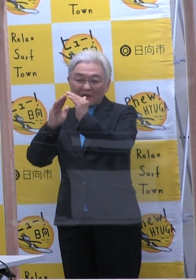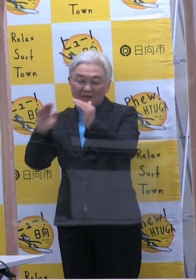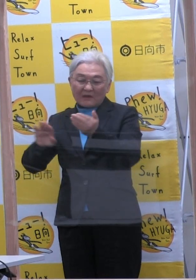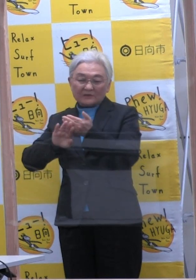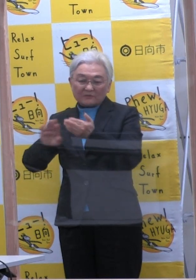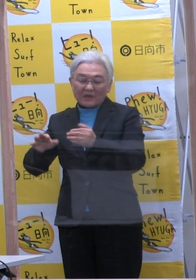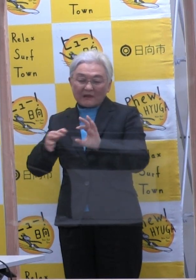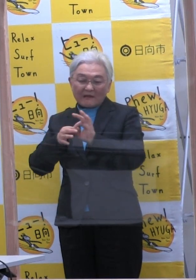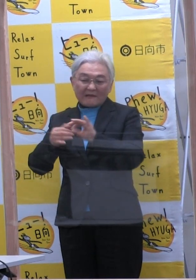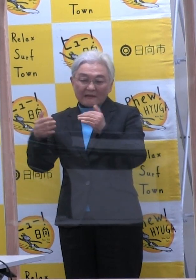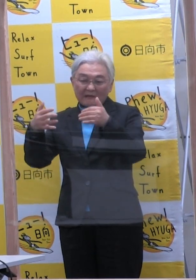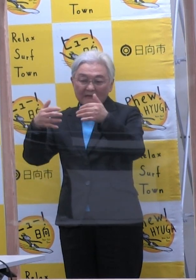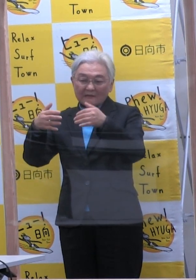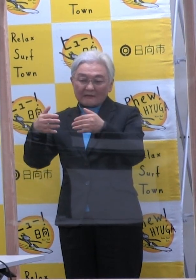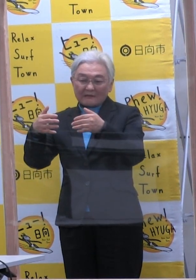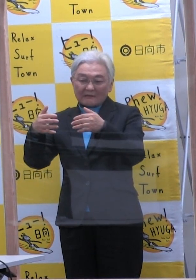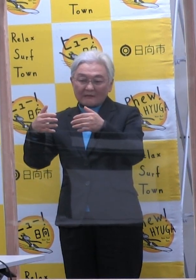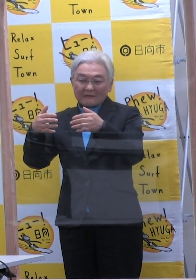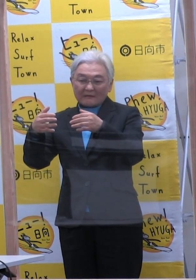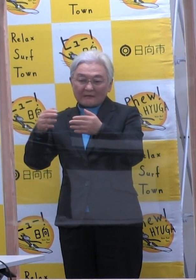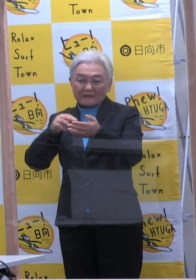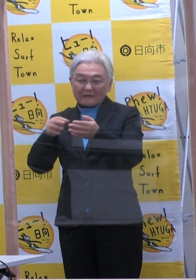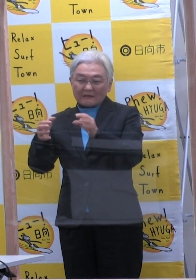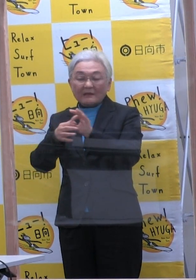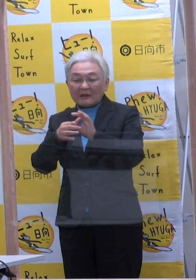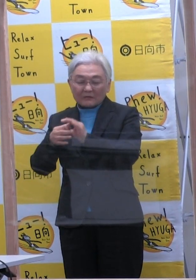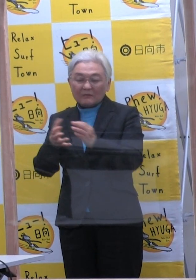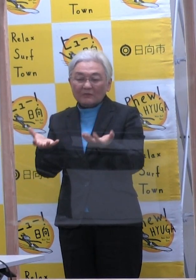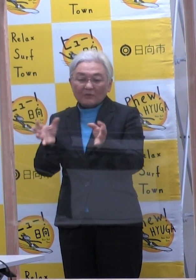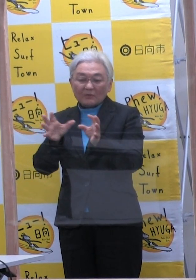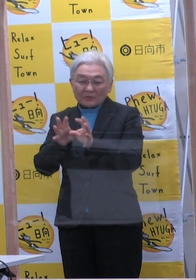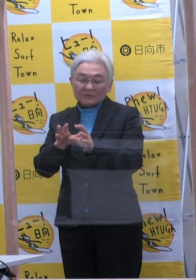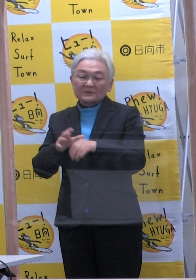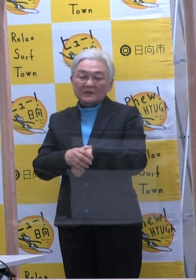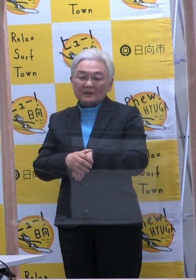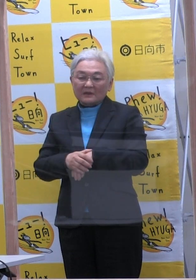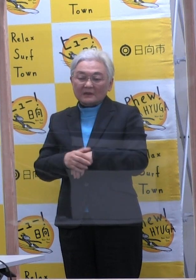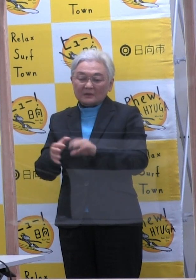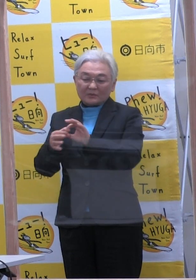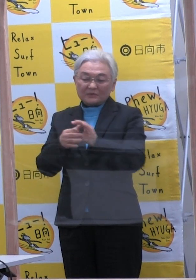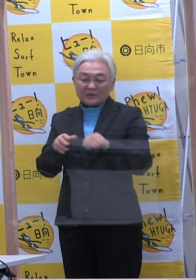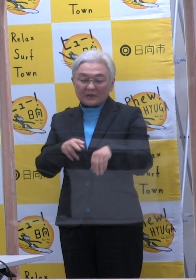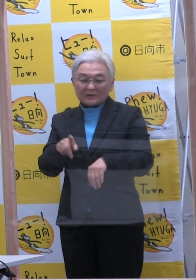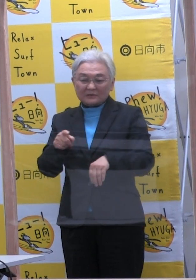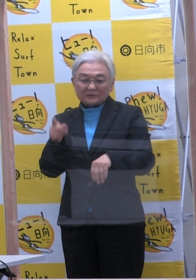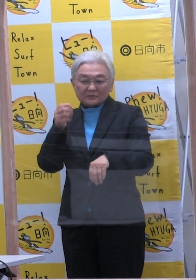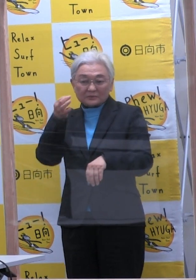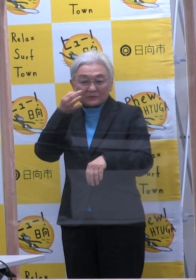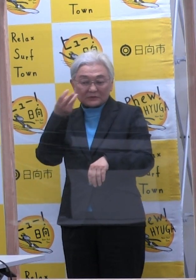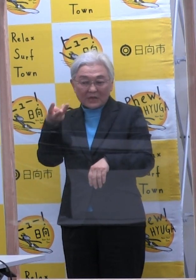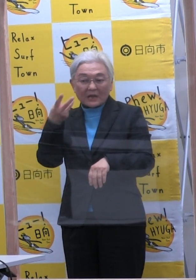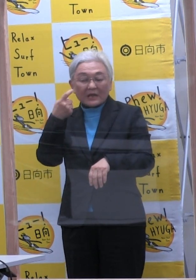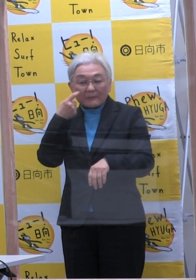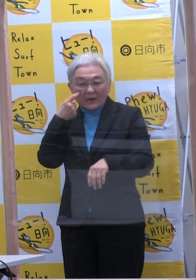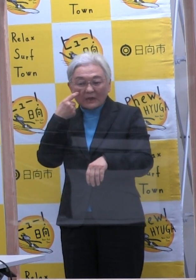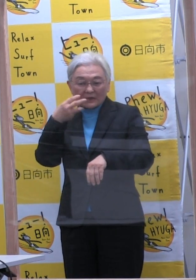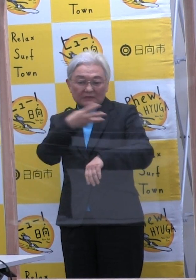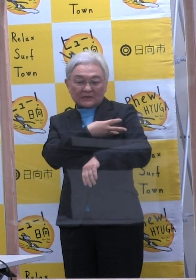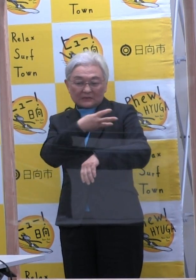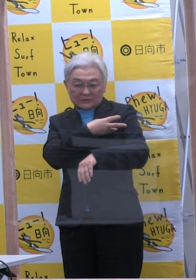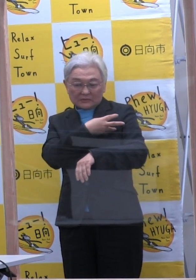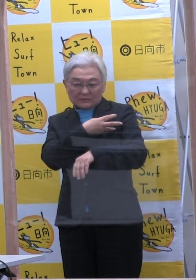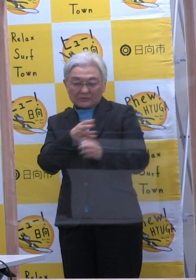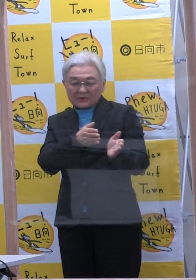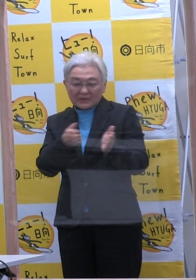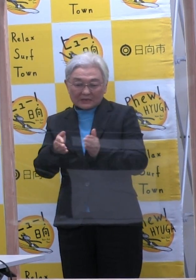係機関等との協力を図りながら、 追加接種の体制構築に尽力